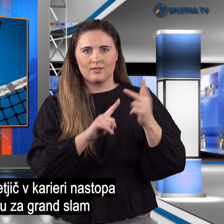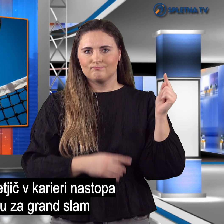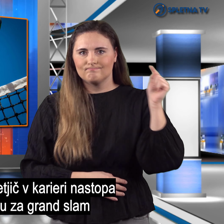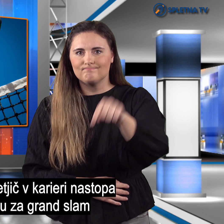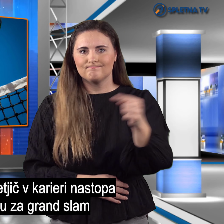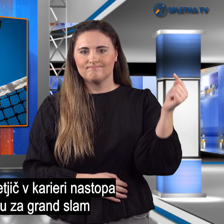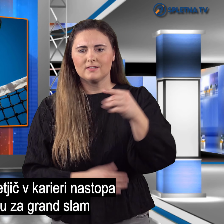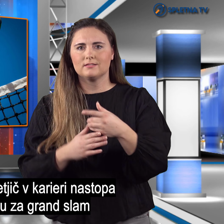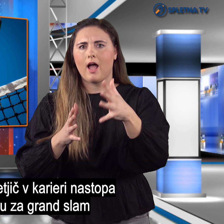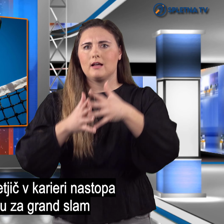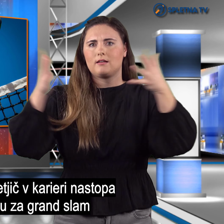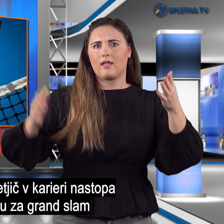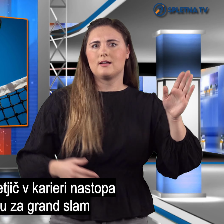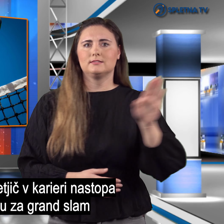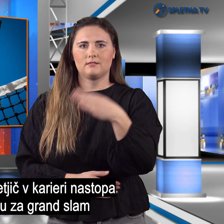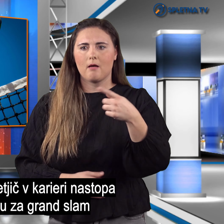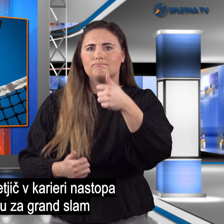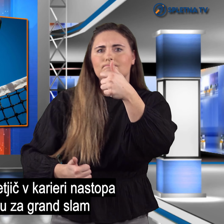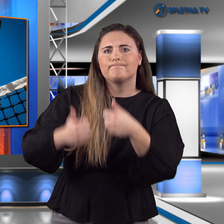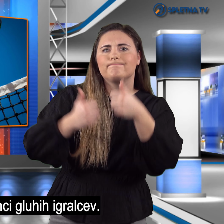v konkurenci gluhih igralcev.